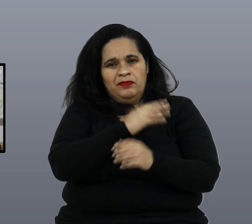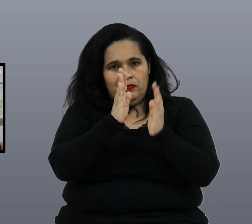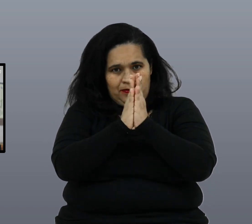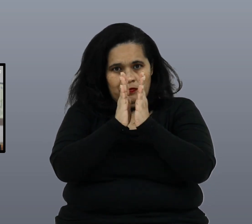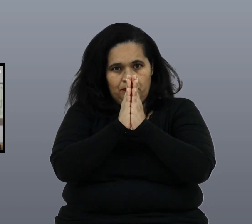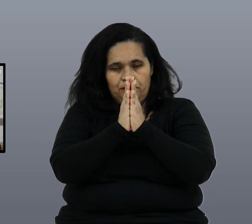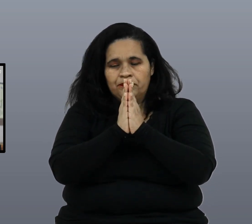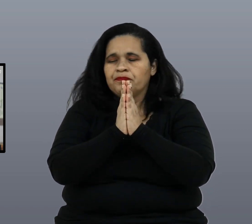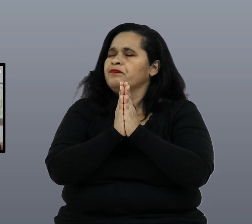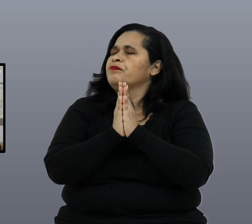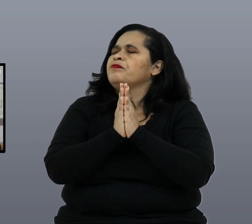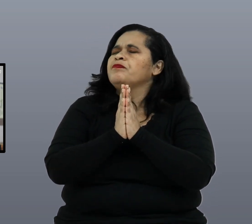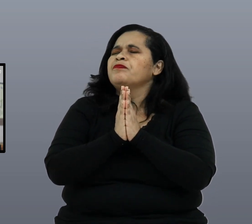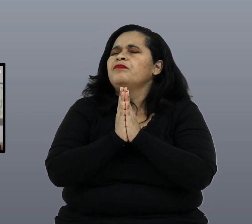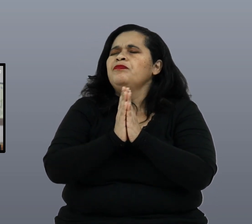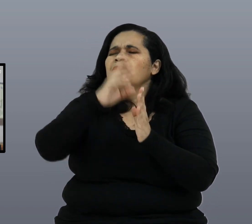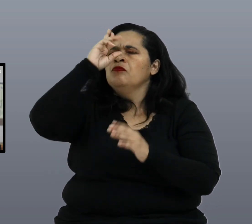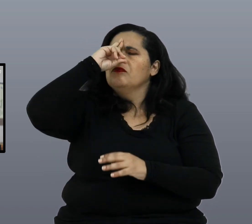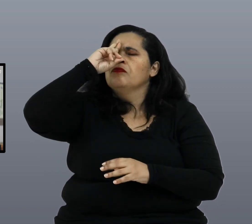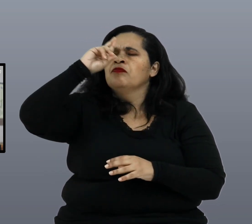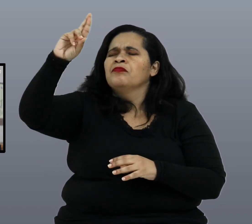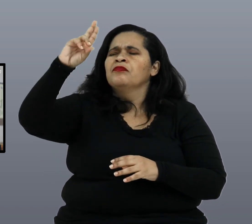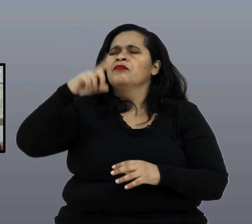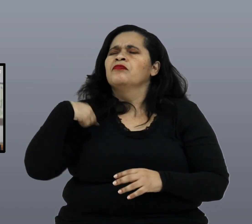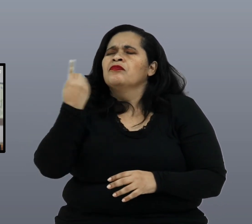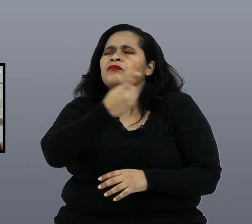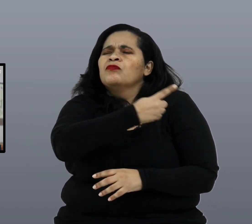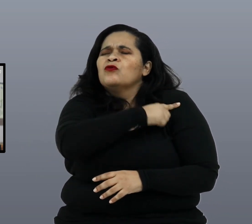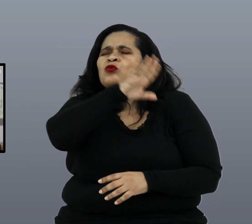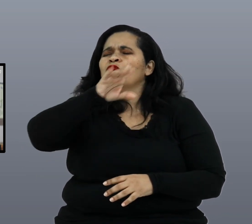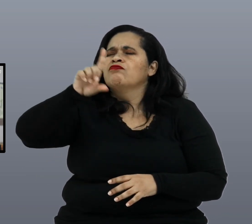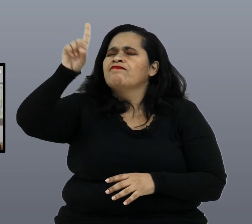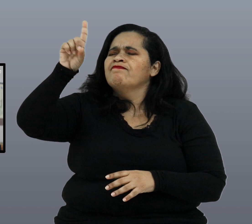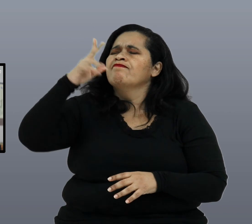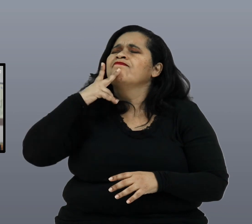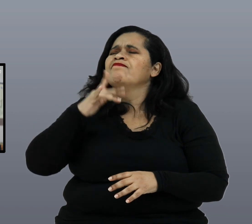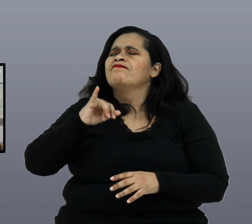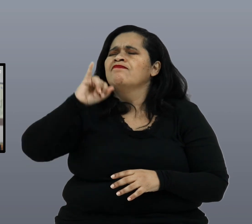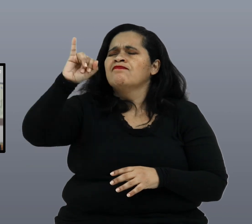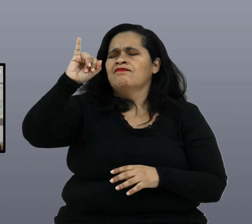juntos? Oremos. Senhor, nosso Deus, nosso Pai,